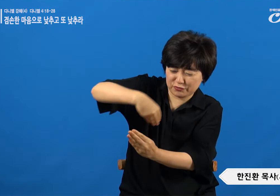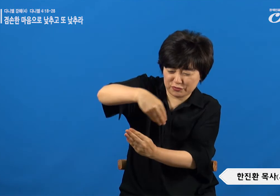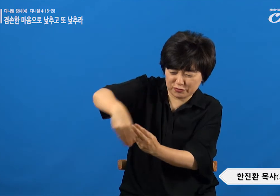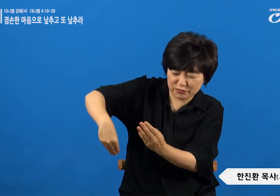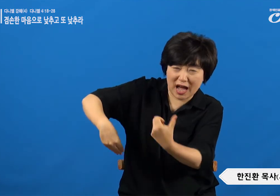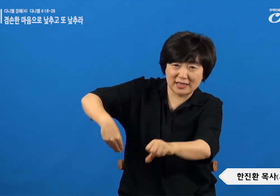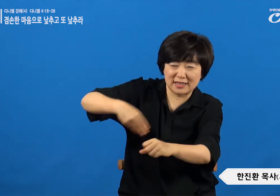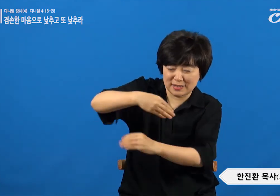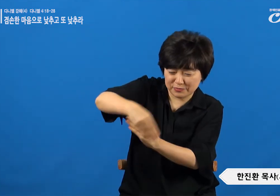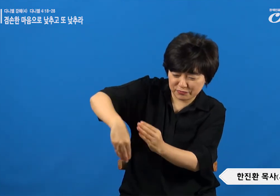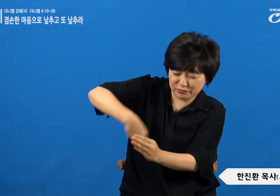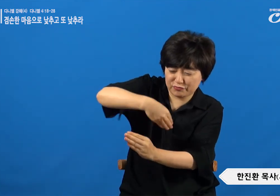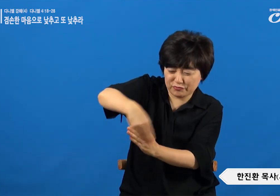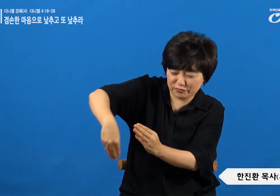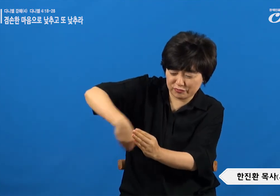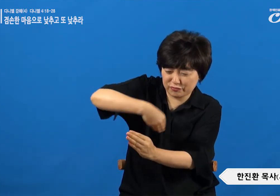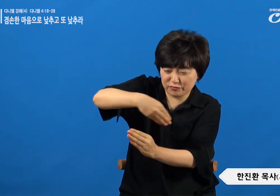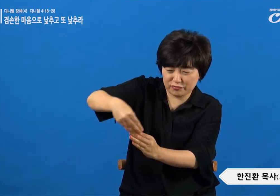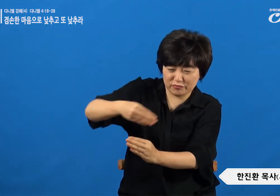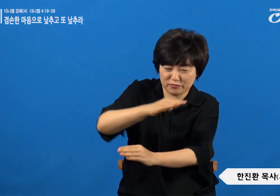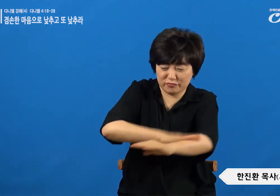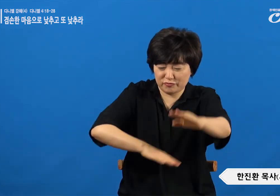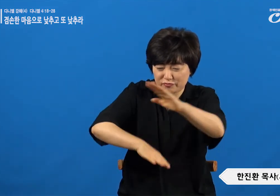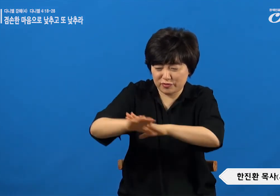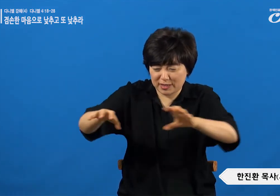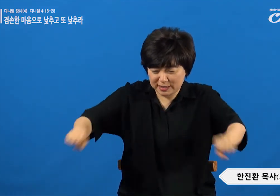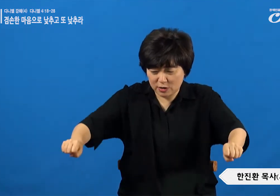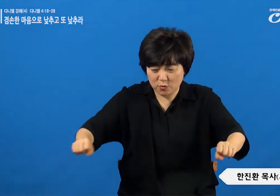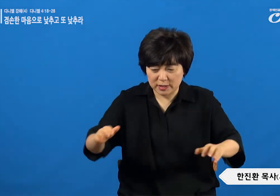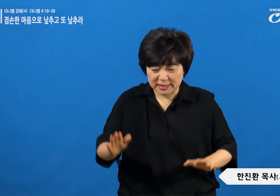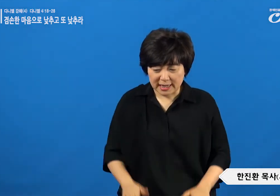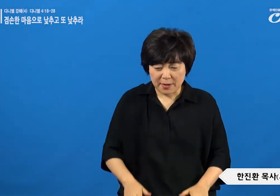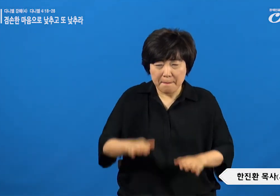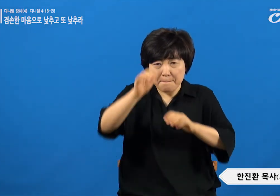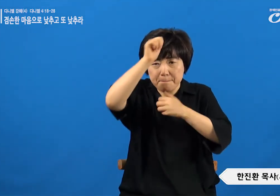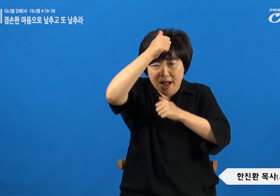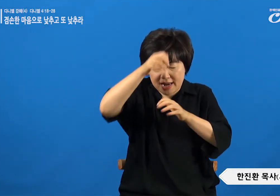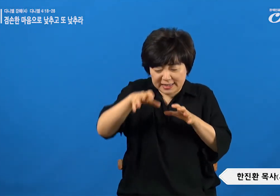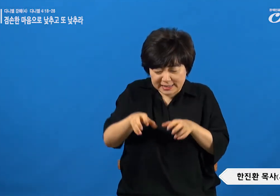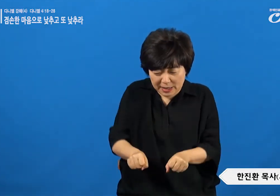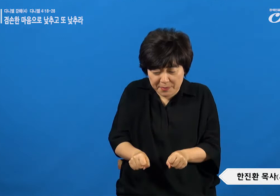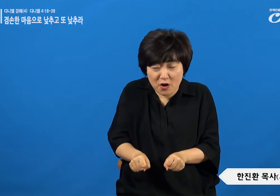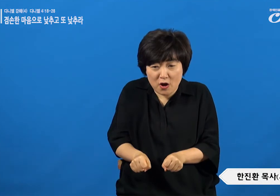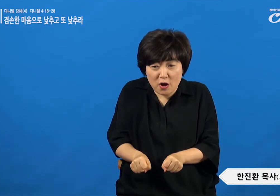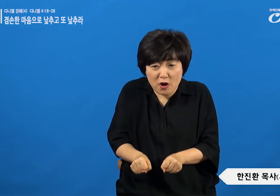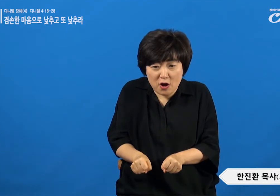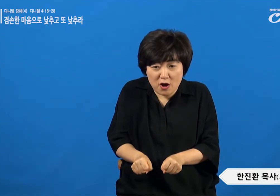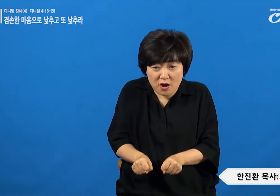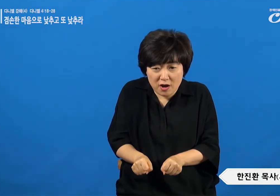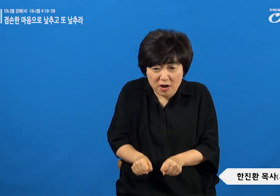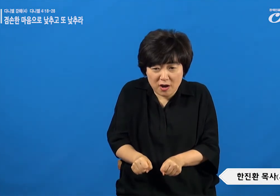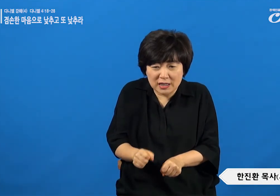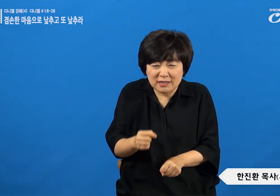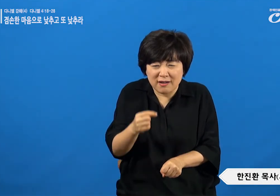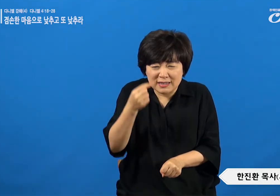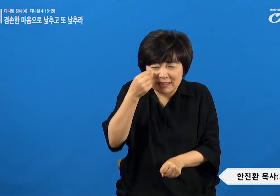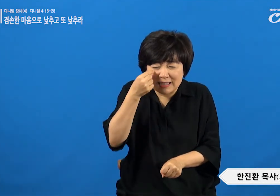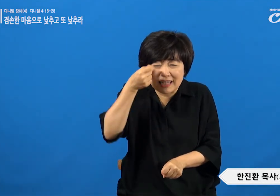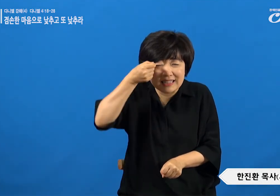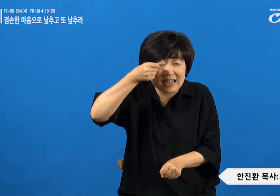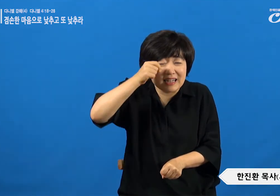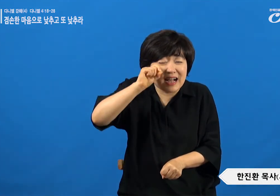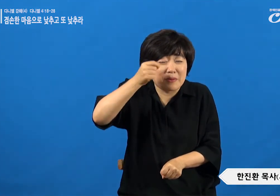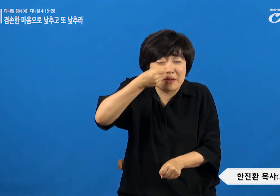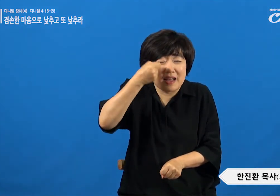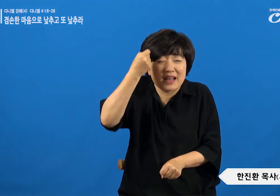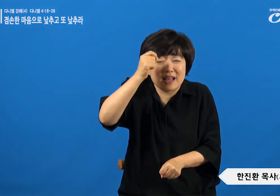이마를 잡고 다른 사람은 양팔을 잡고 자기는 발목을 잡았습니다. 그리고는 생사를